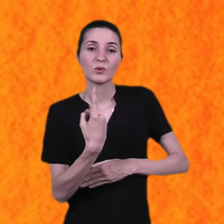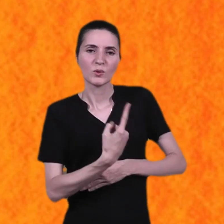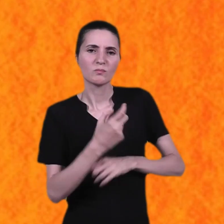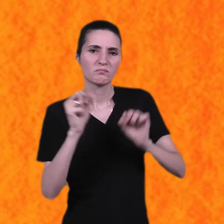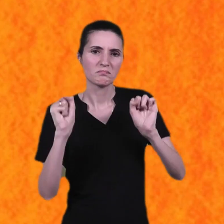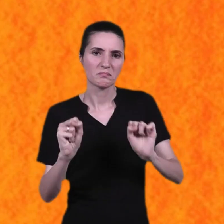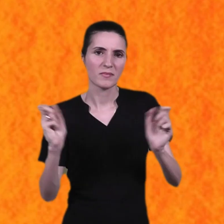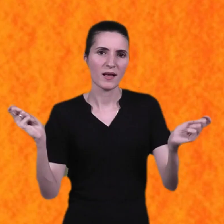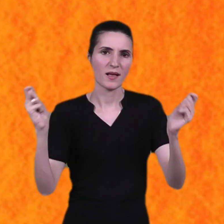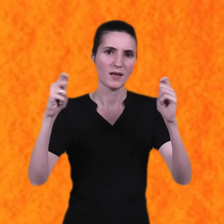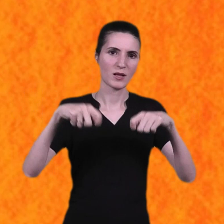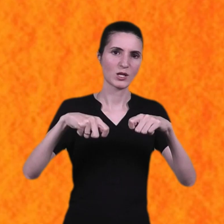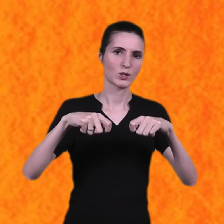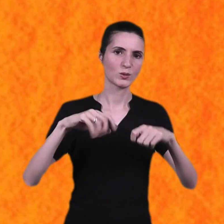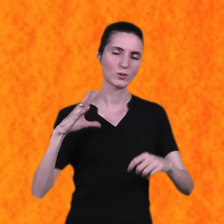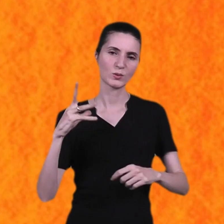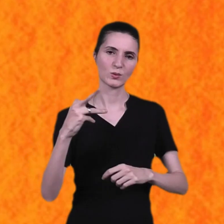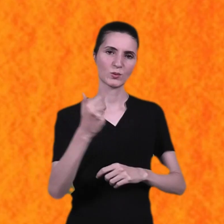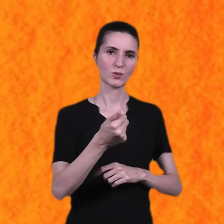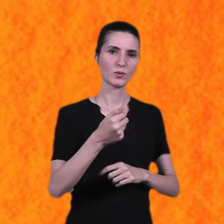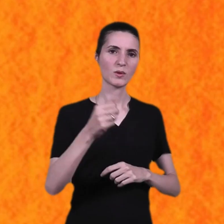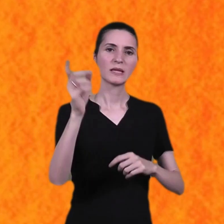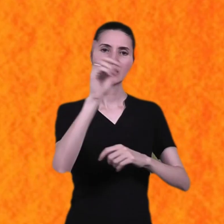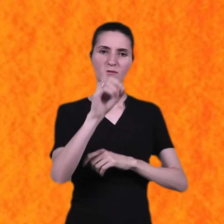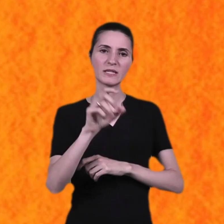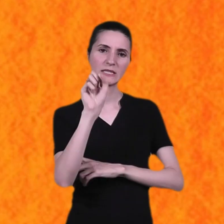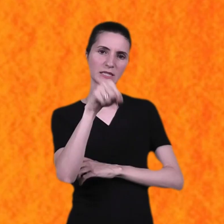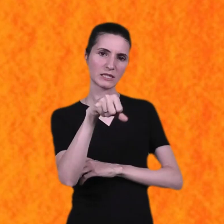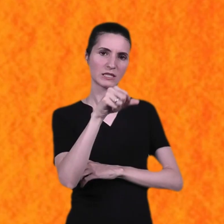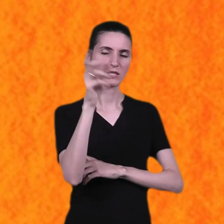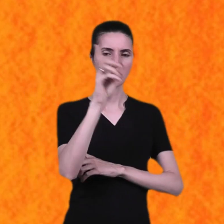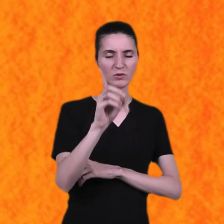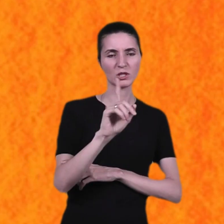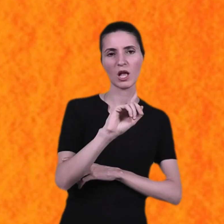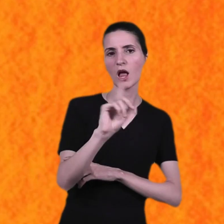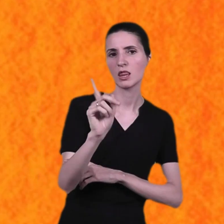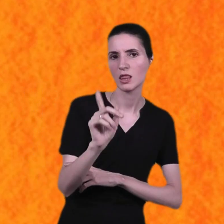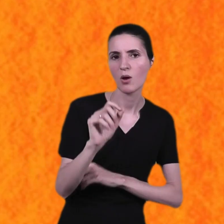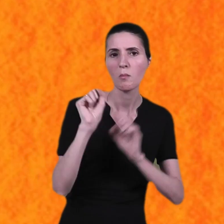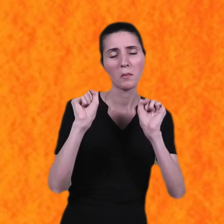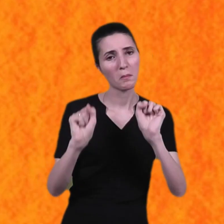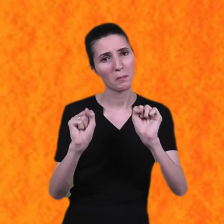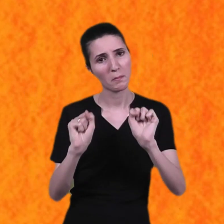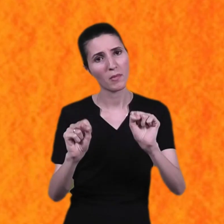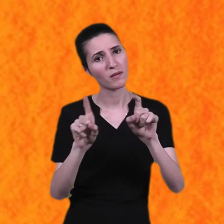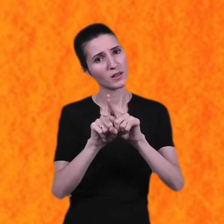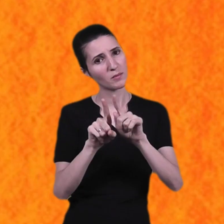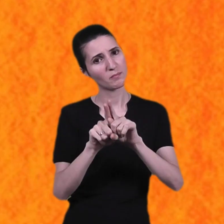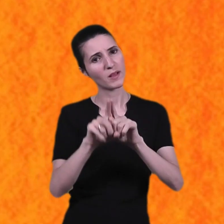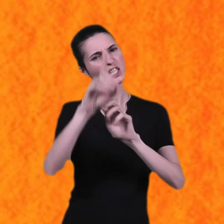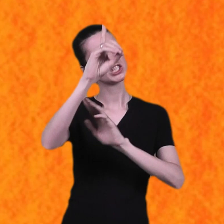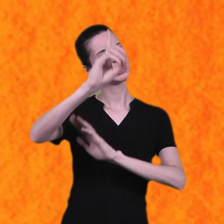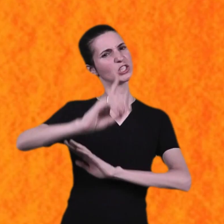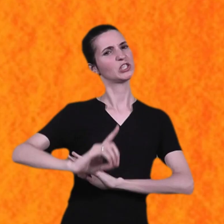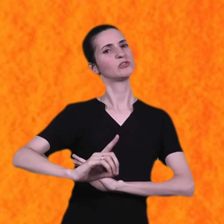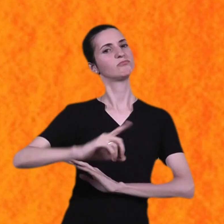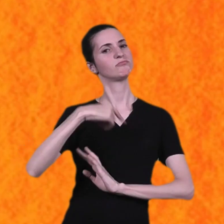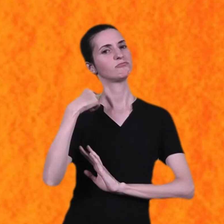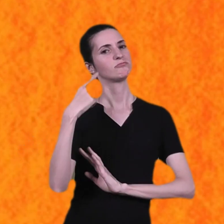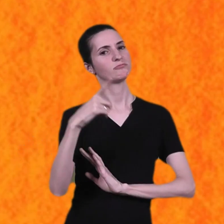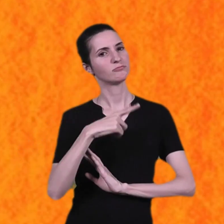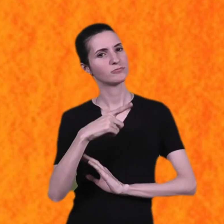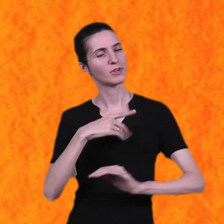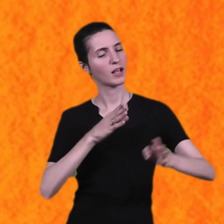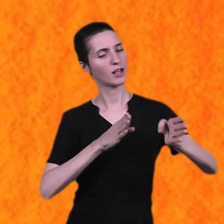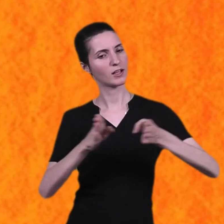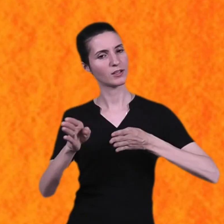as pessoas se sintam contempladas, né, nas suas necessidades e nos seus direitos